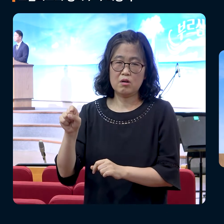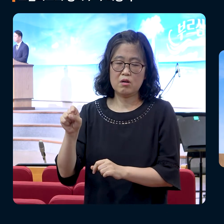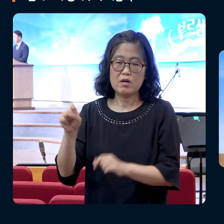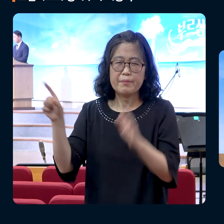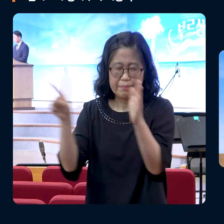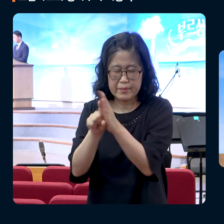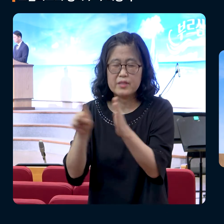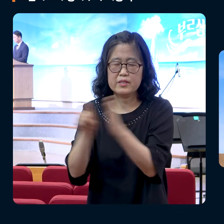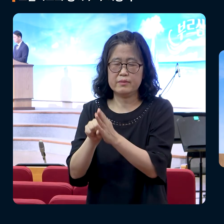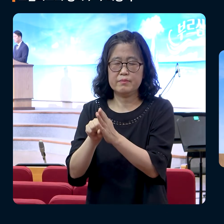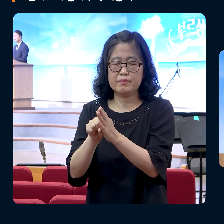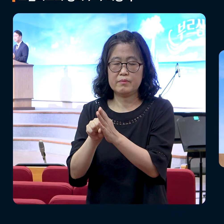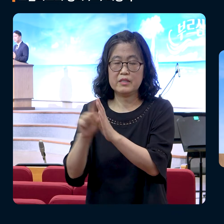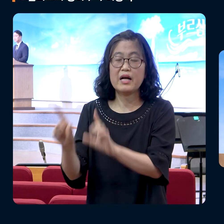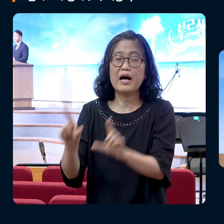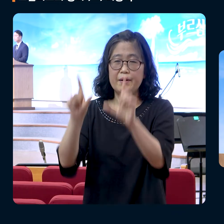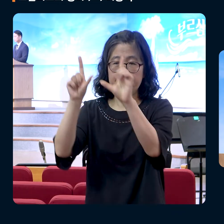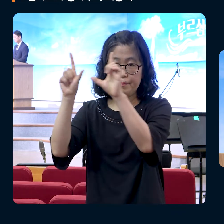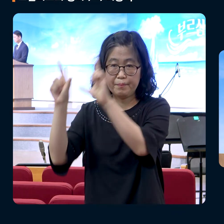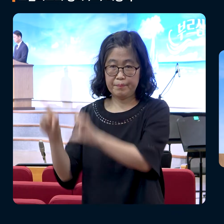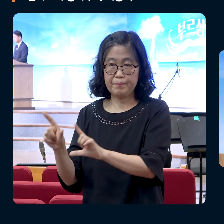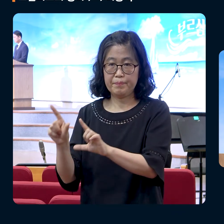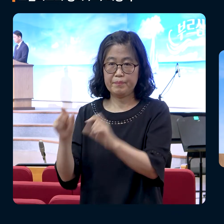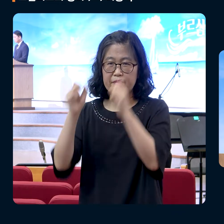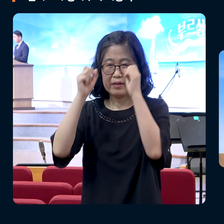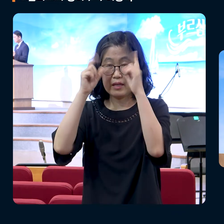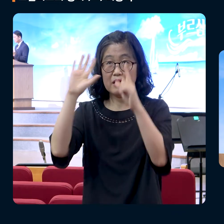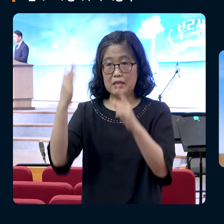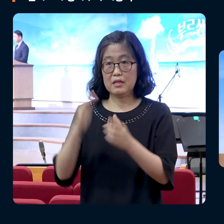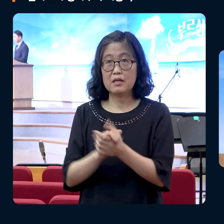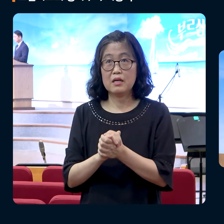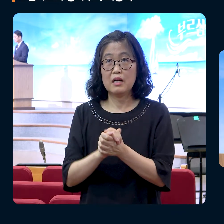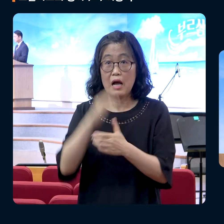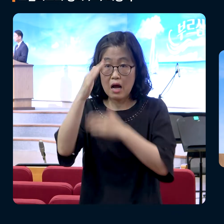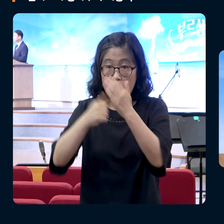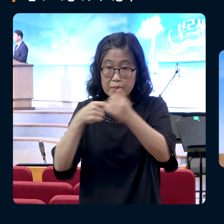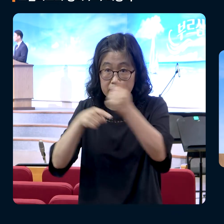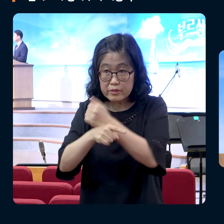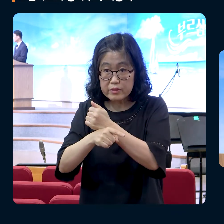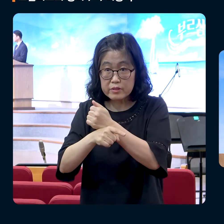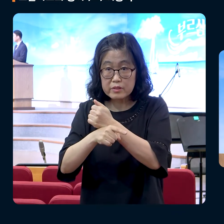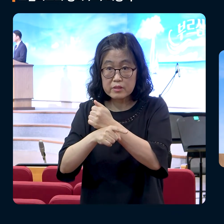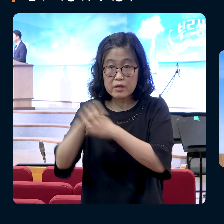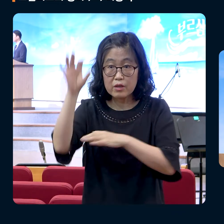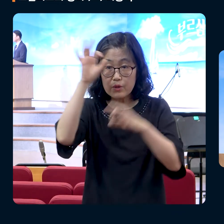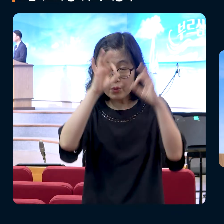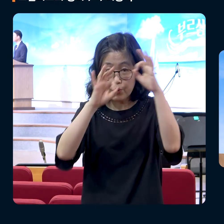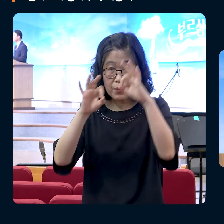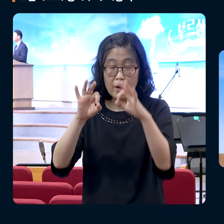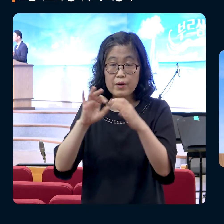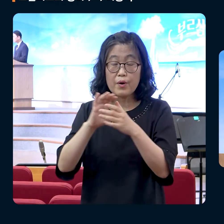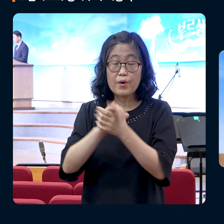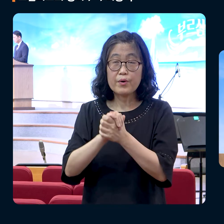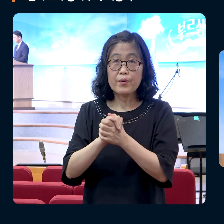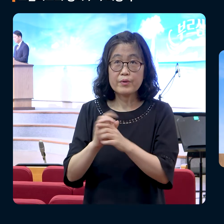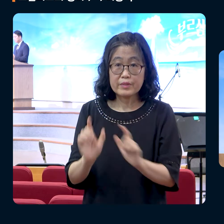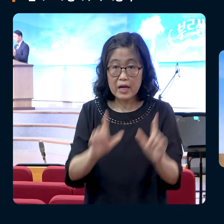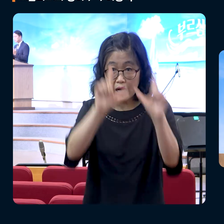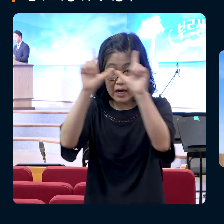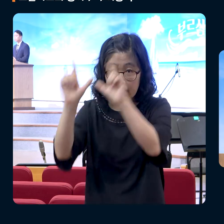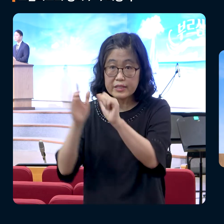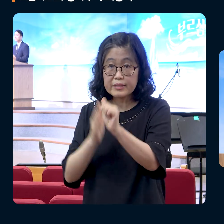그런 삶이구나라는 것들을 깨닫게 되었습니다. 여러분, 하나님의 뜻을 구하는 삶을 사시기 바랍니다.